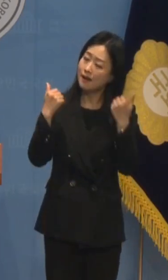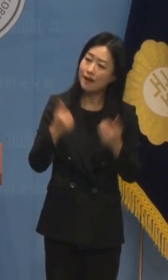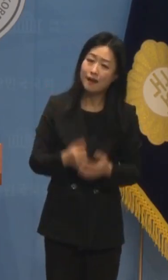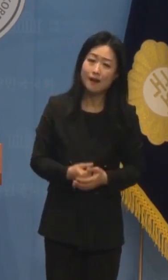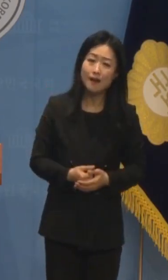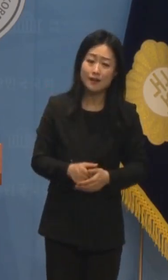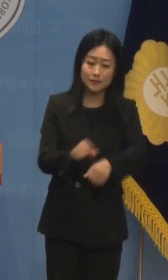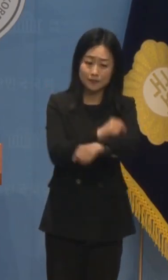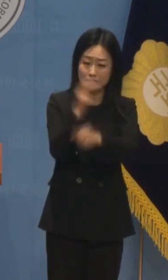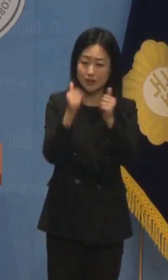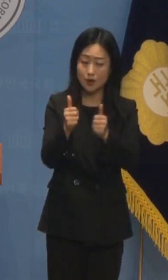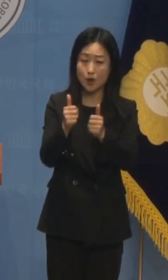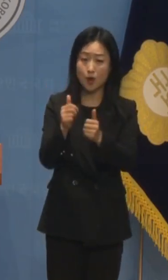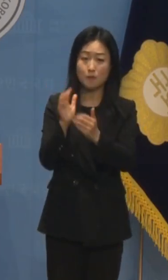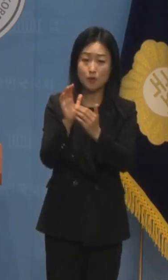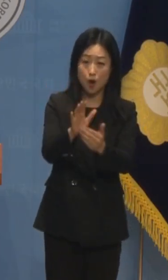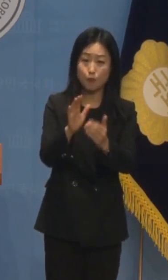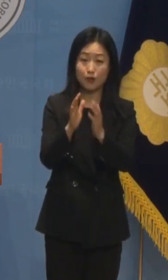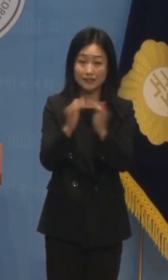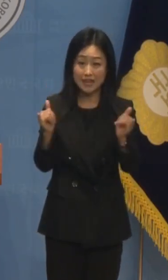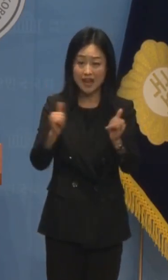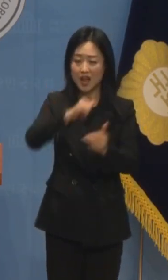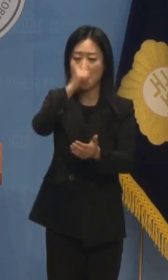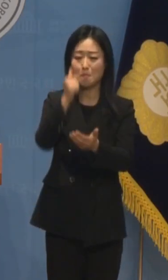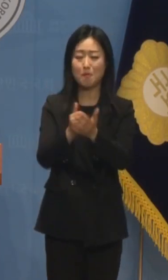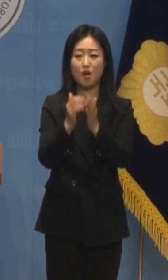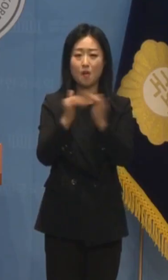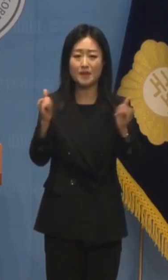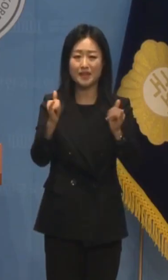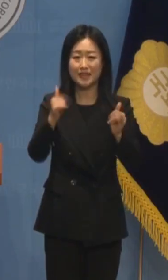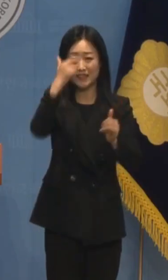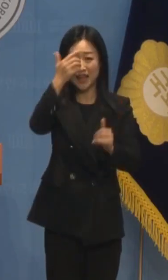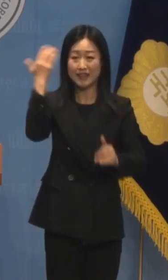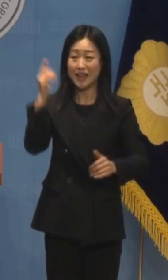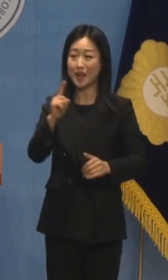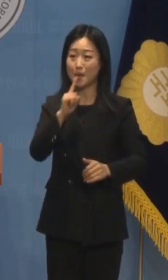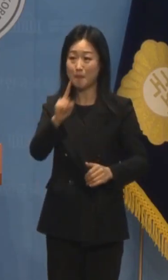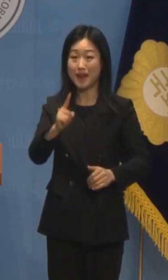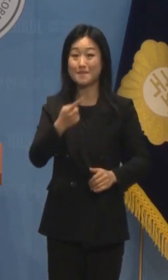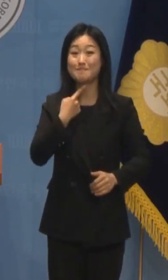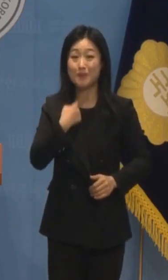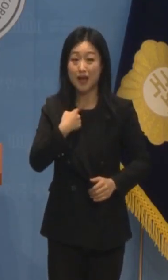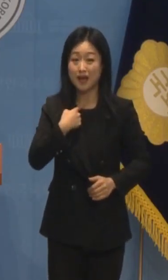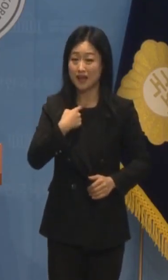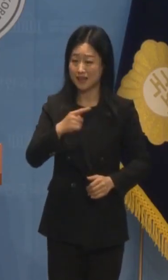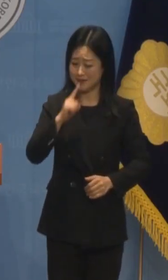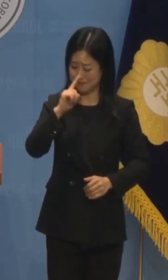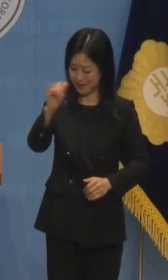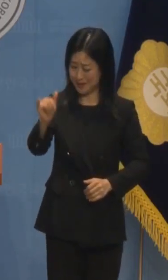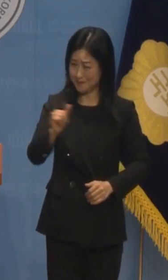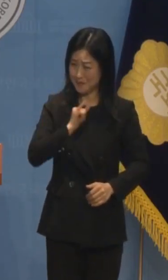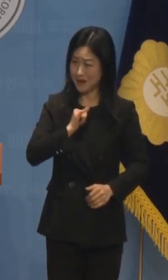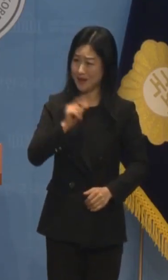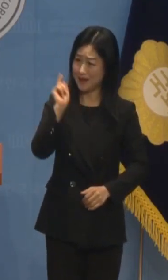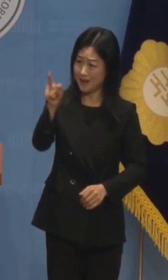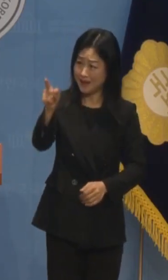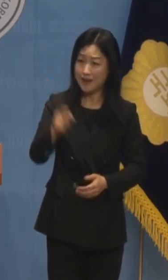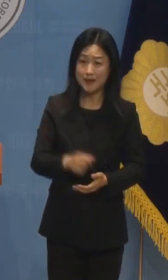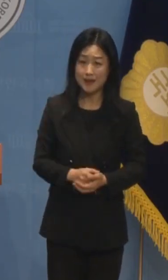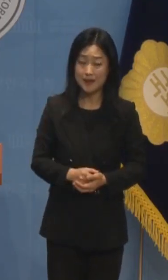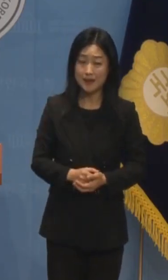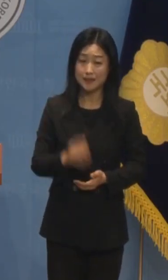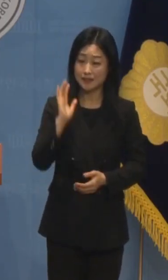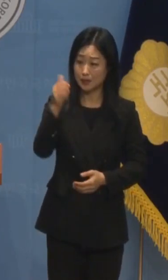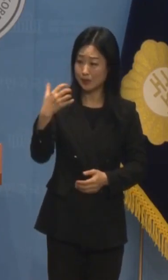특검을 거부하는 자가 범인이라던 윤석열 대통령의 일가를 대통령께 돌려드립니다. 대통령의